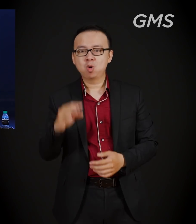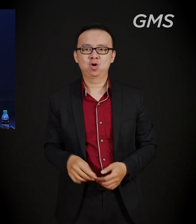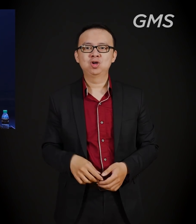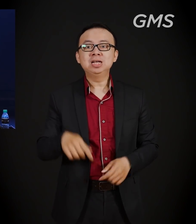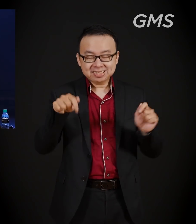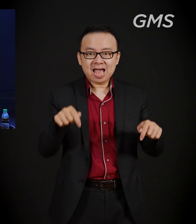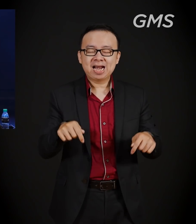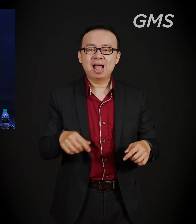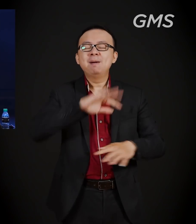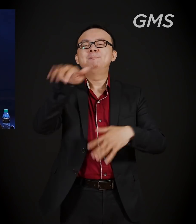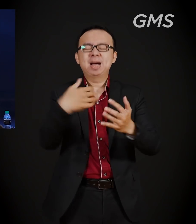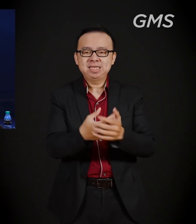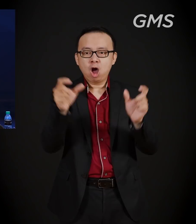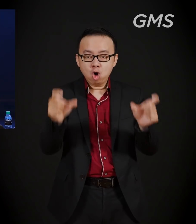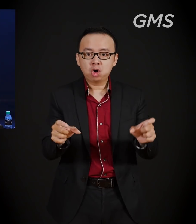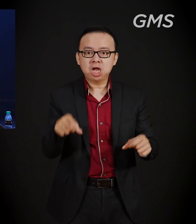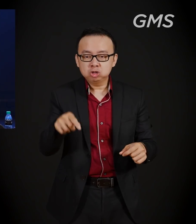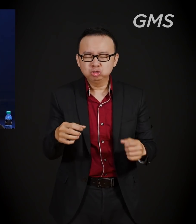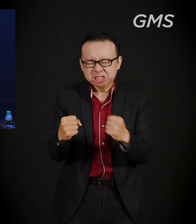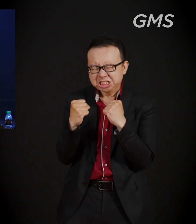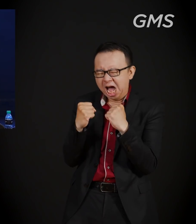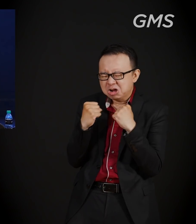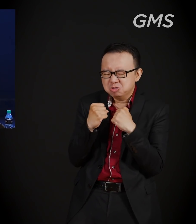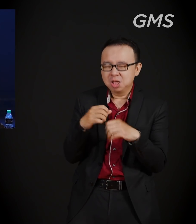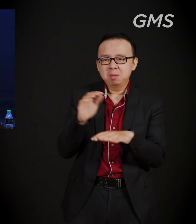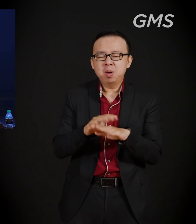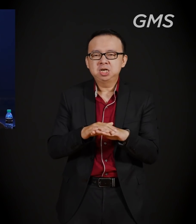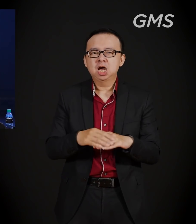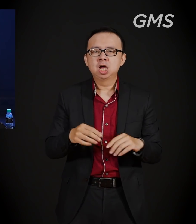sama suara batuk daripada suara kuntilanak.